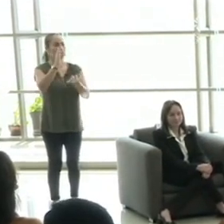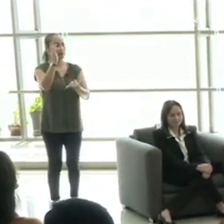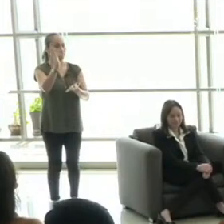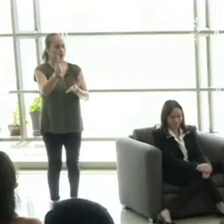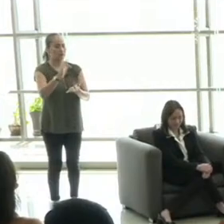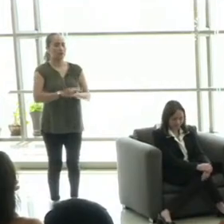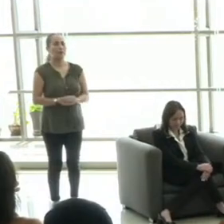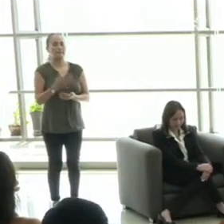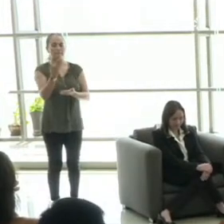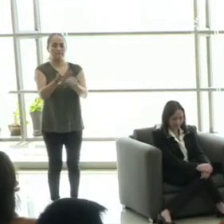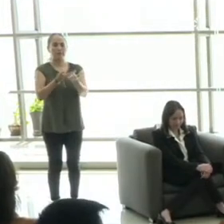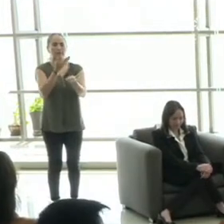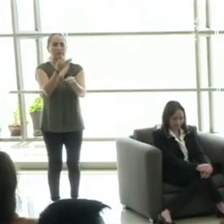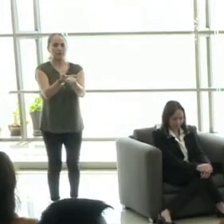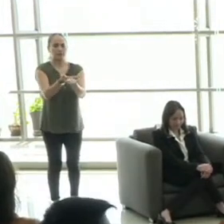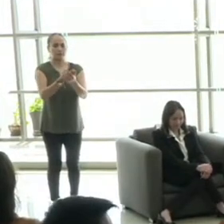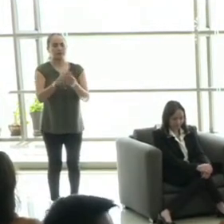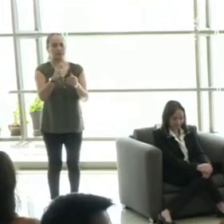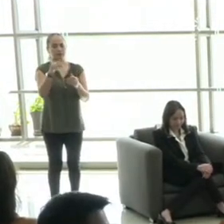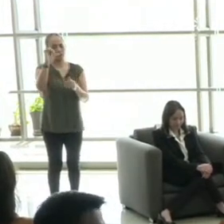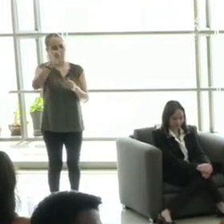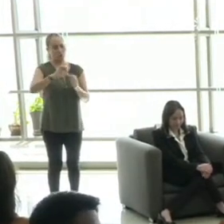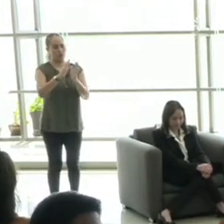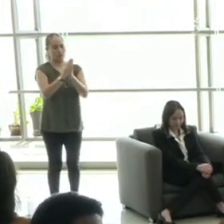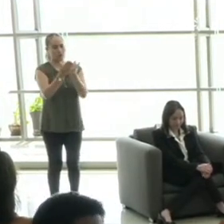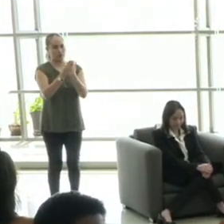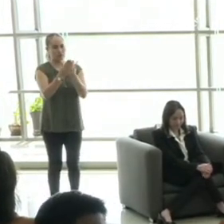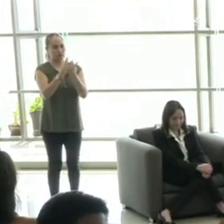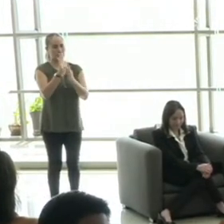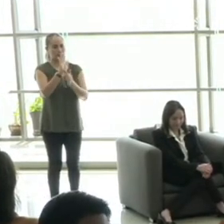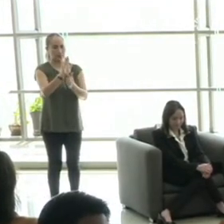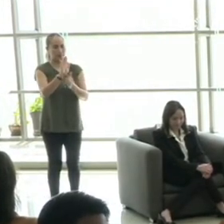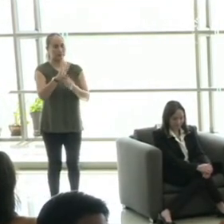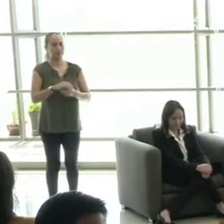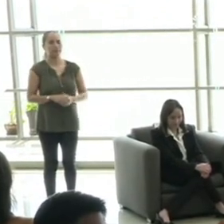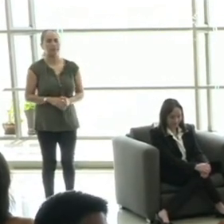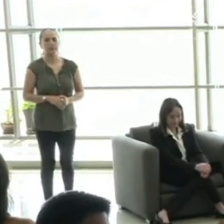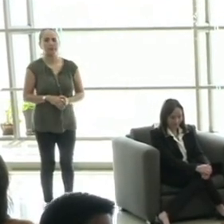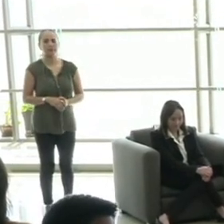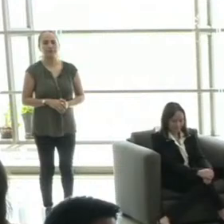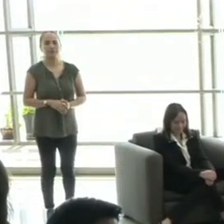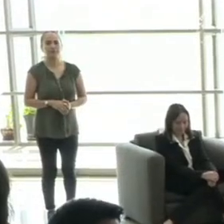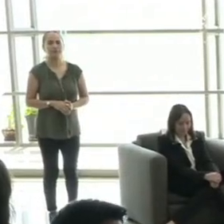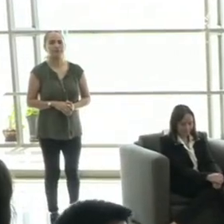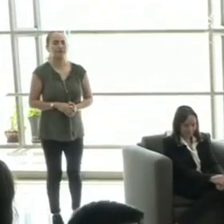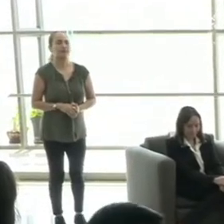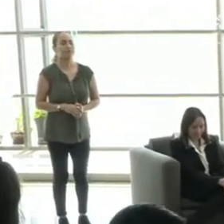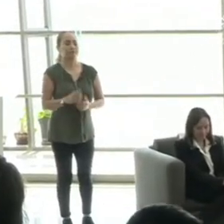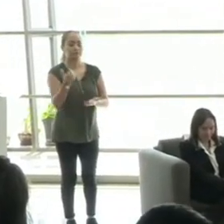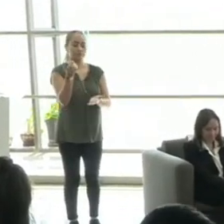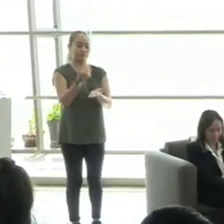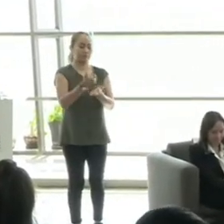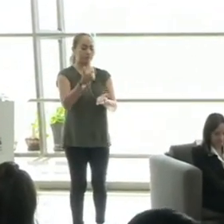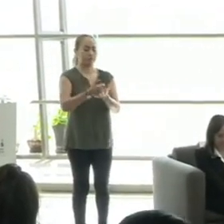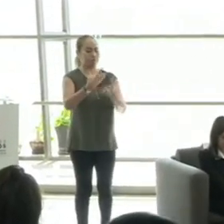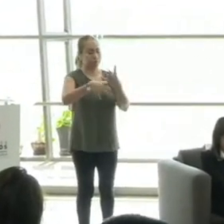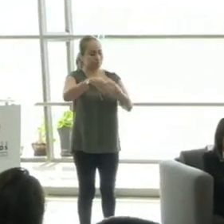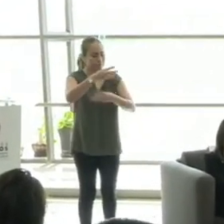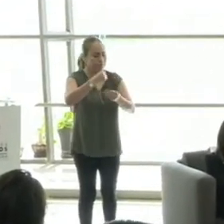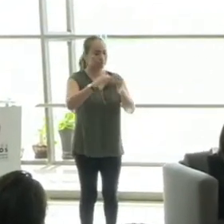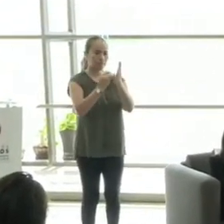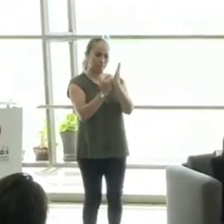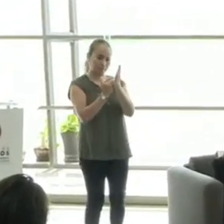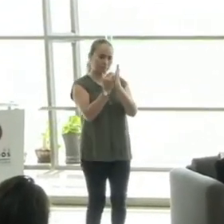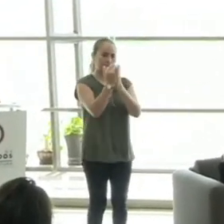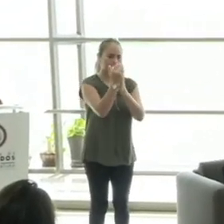en la presentación del día de hoy el crecimiento económico incluyente y